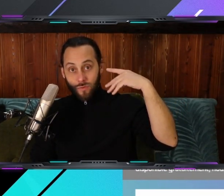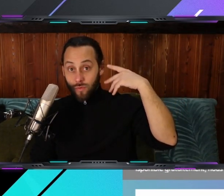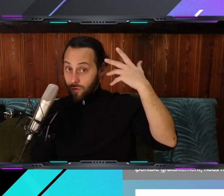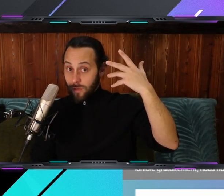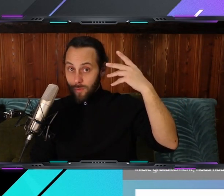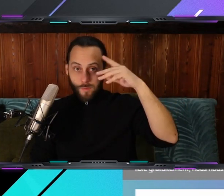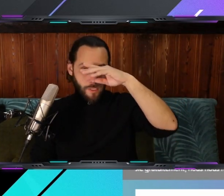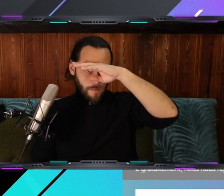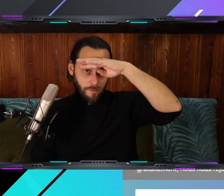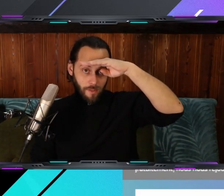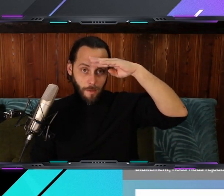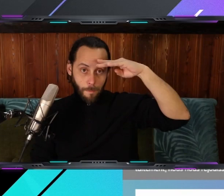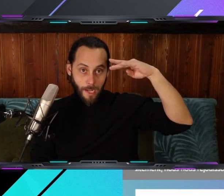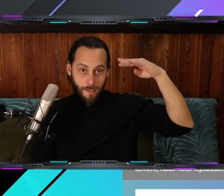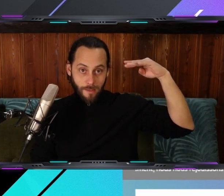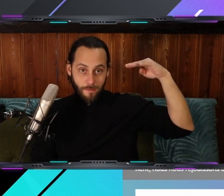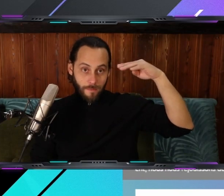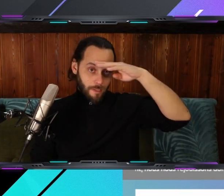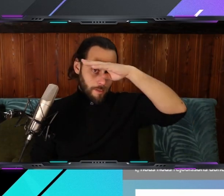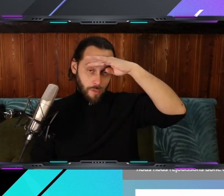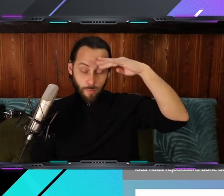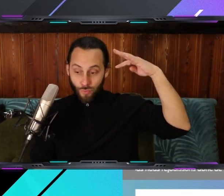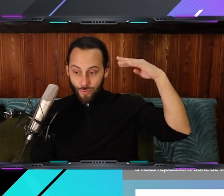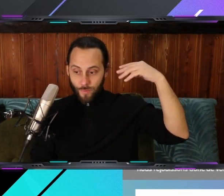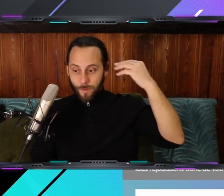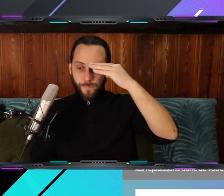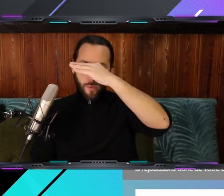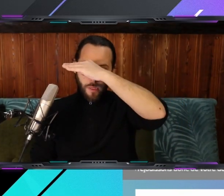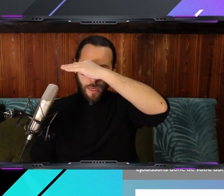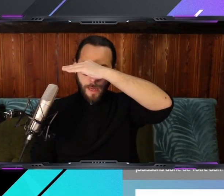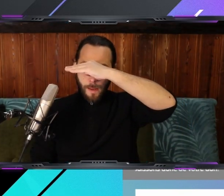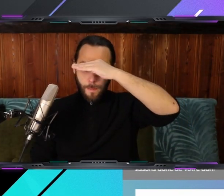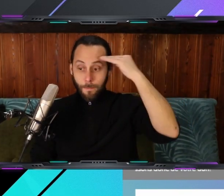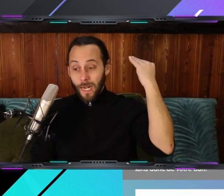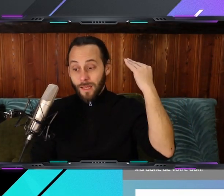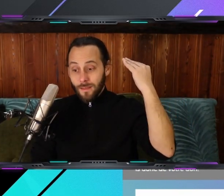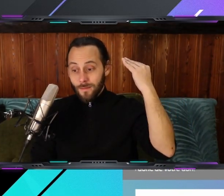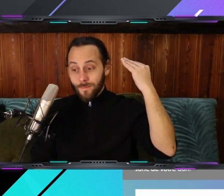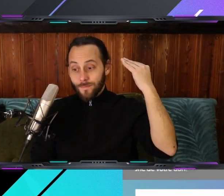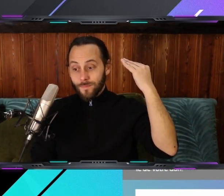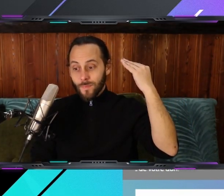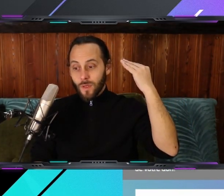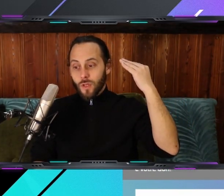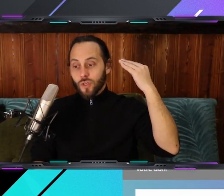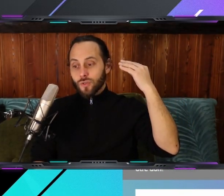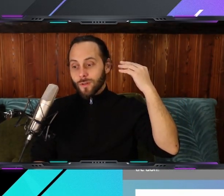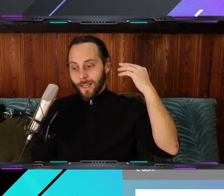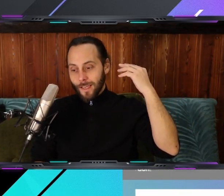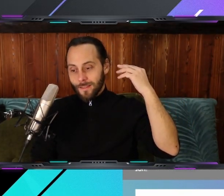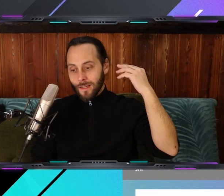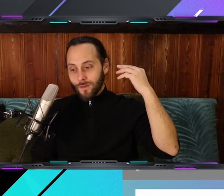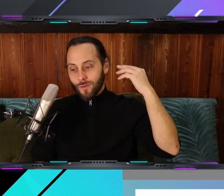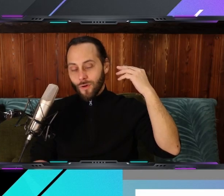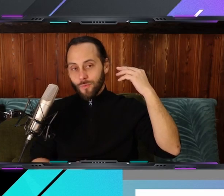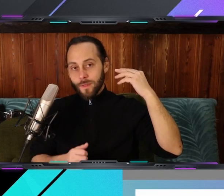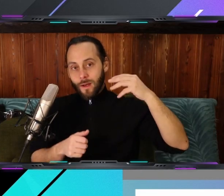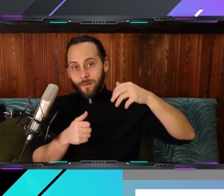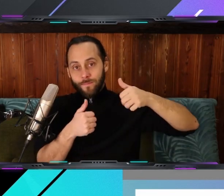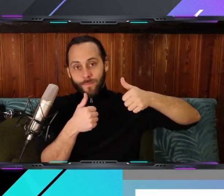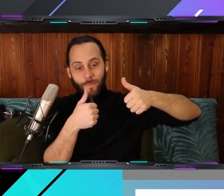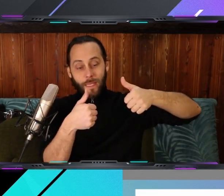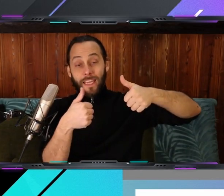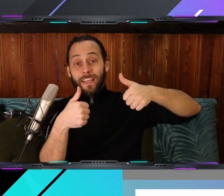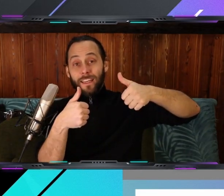D'après ce que je connais moi de mes amis, ça va être malade, avec les doigts qui bougent. Voilà. Malade, je reste quelque temps à